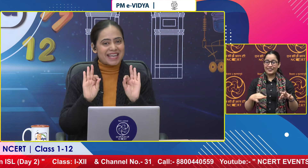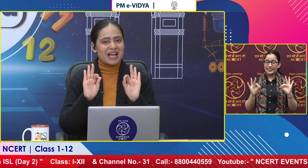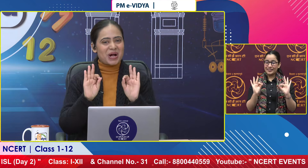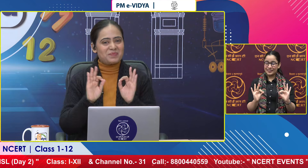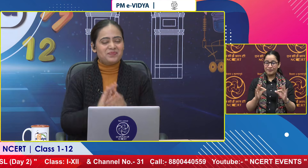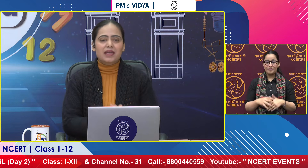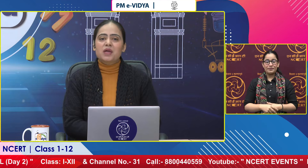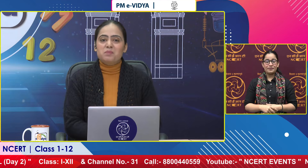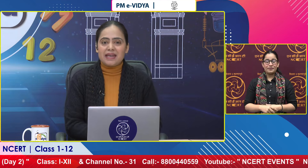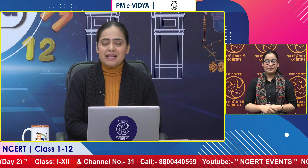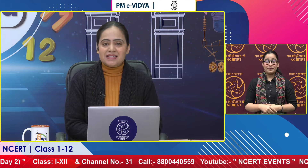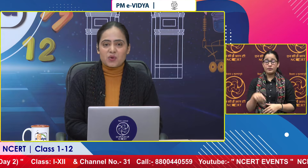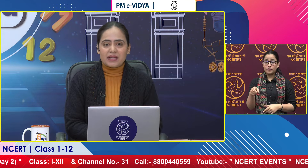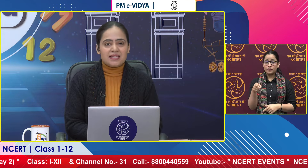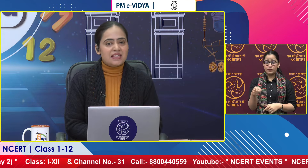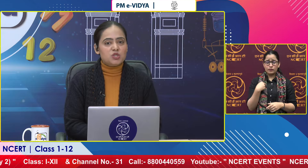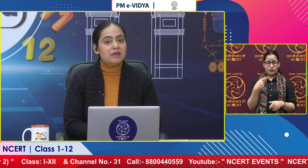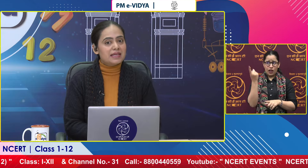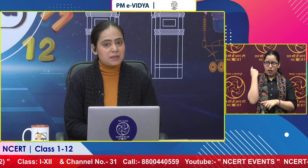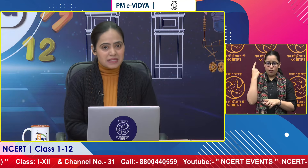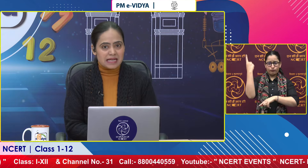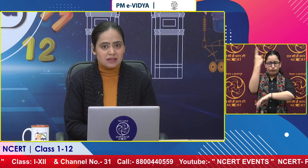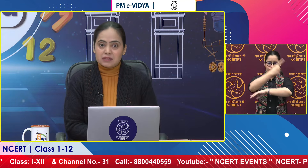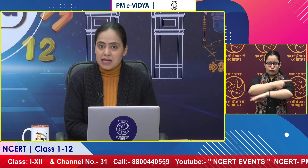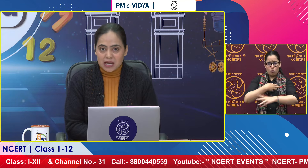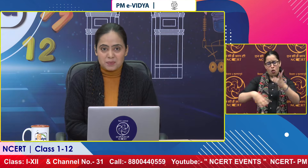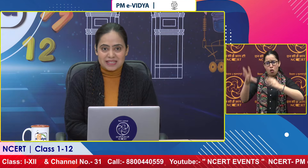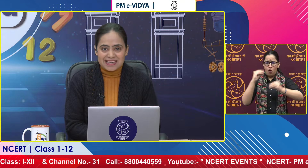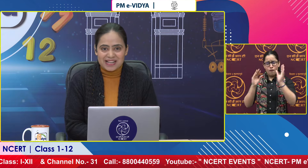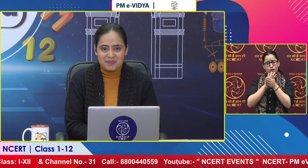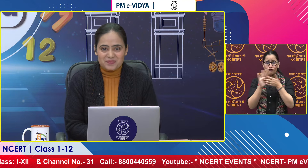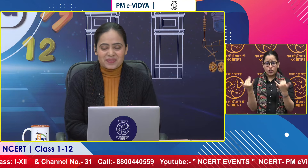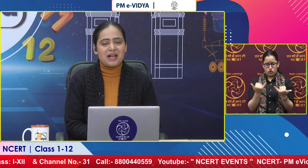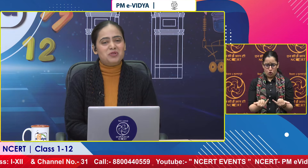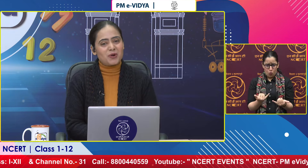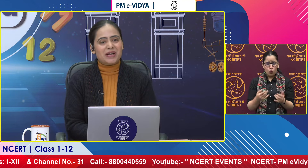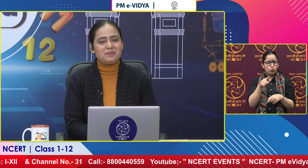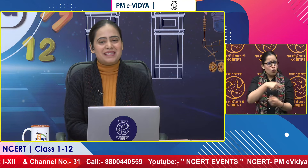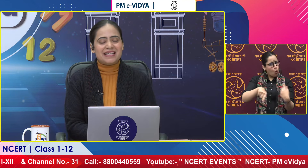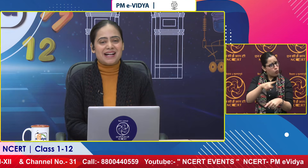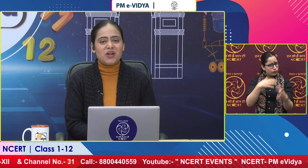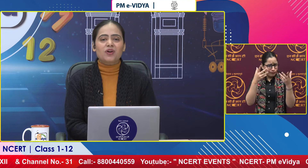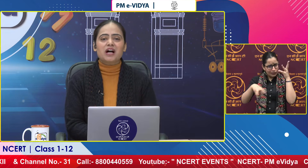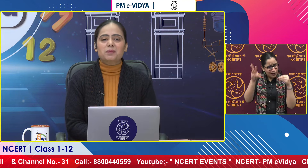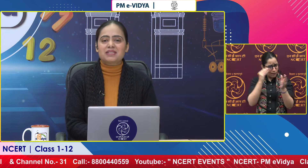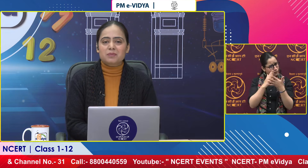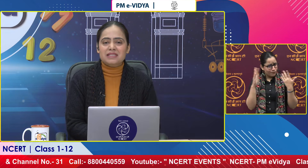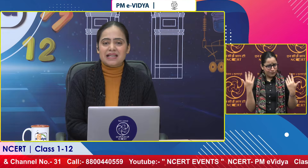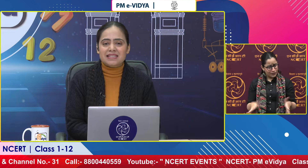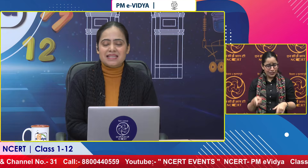हैं आप? मैंने कल डे 1 के सेशन में ये सब सीखा। क्या आपने सीखा? आई एम श्योर आपने सीखा है और आप इससे भी ज़्यादा